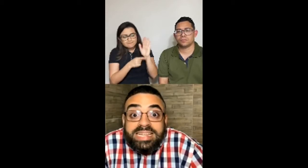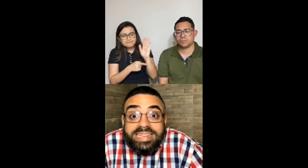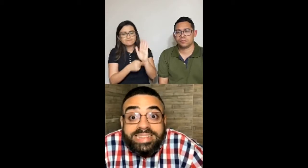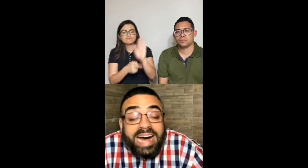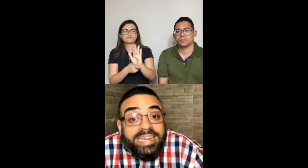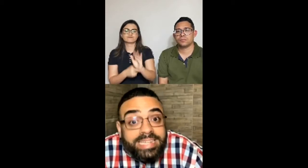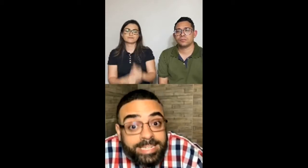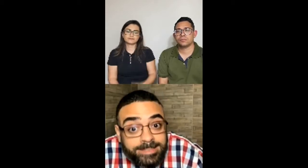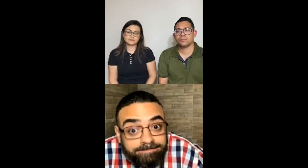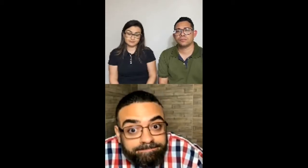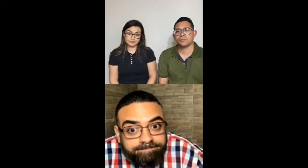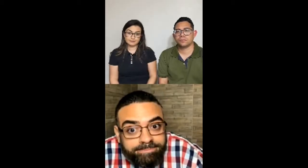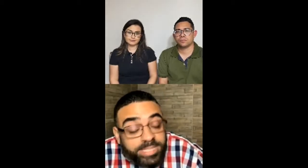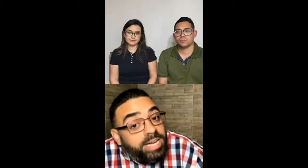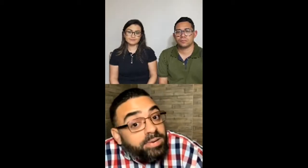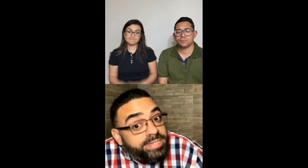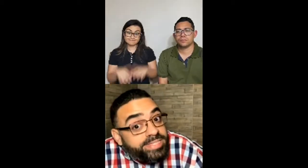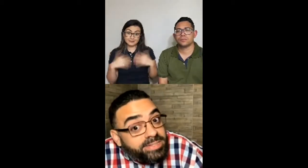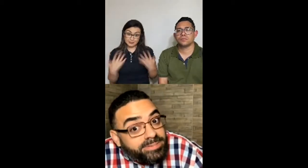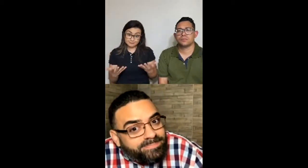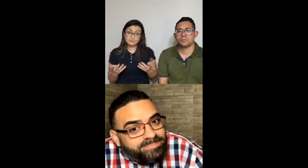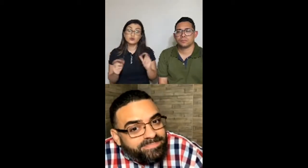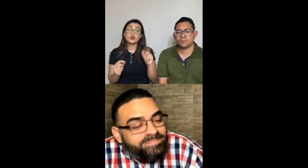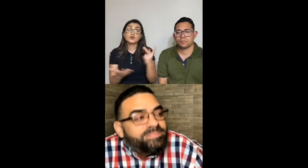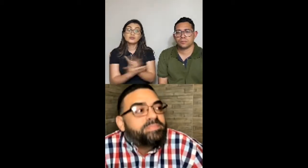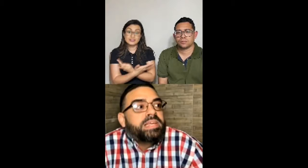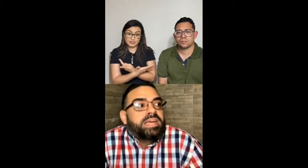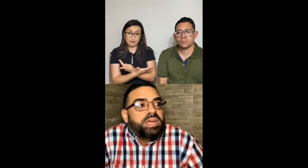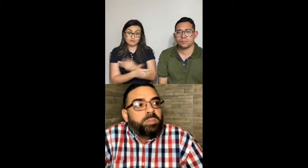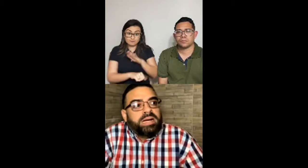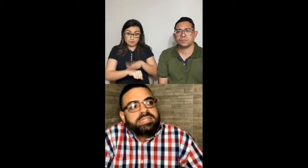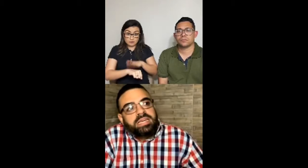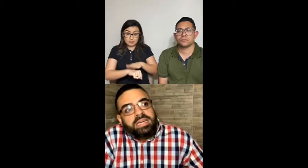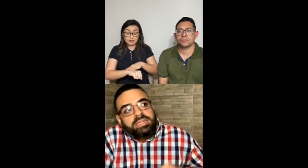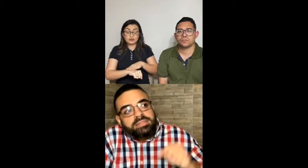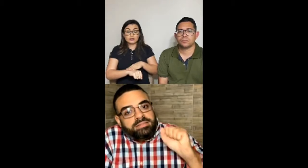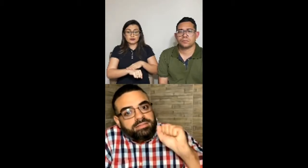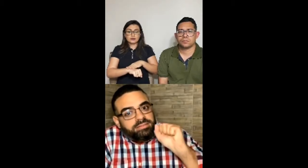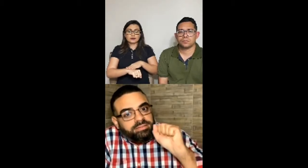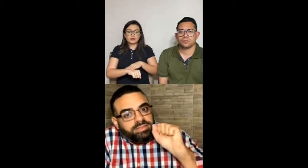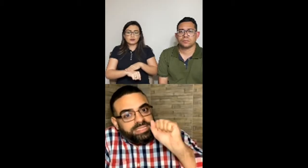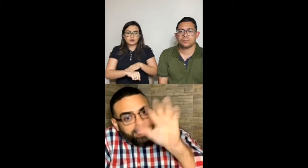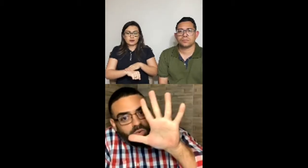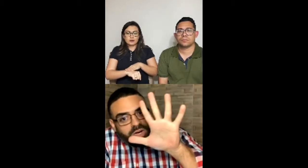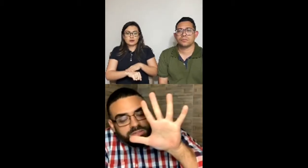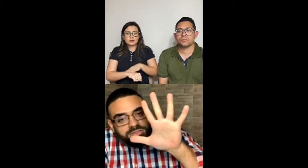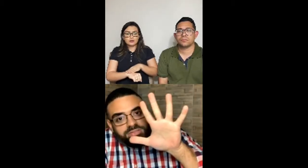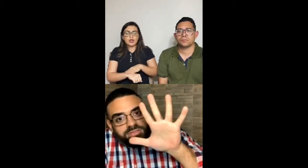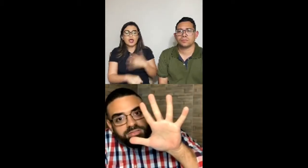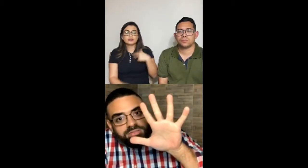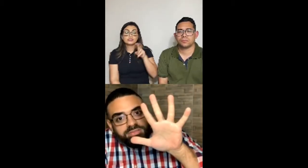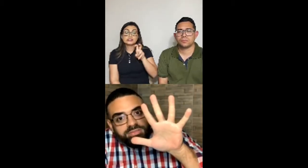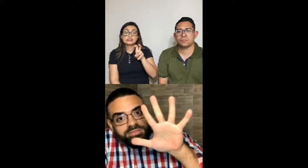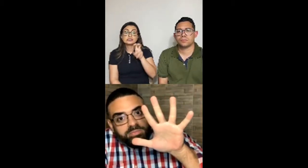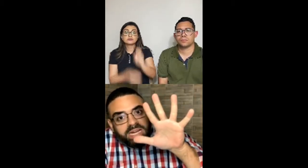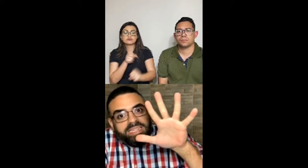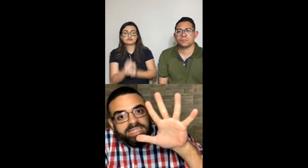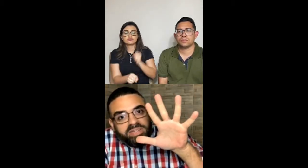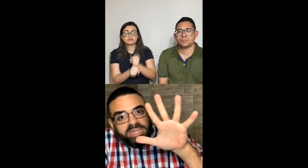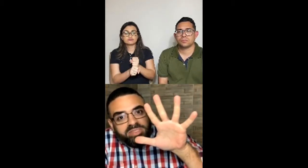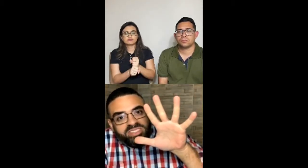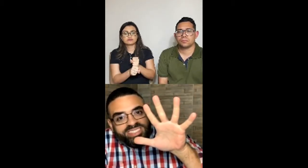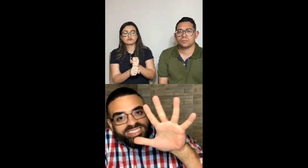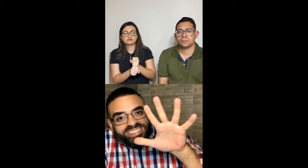para esclarecer, para trazer luz e tudo mais. Daí, o que aconteceu?